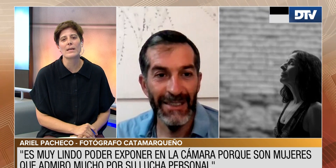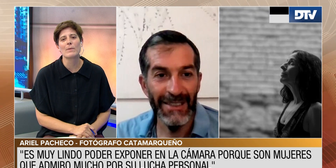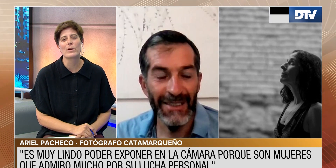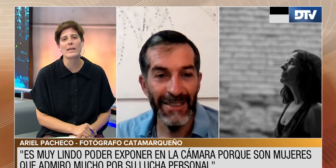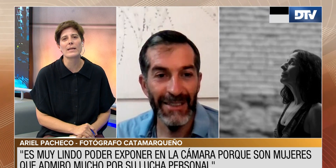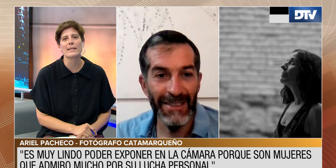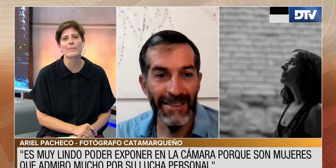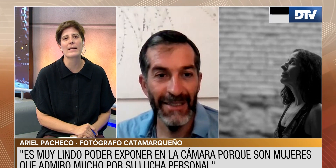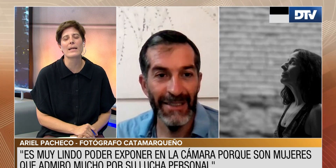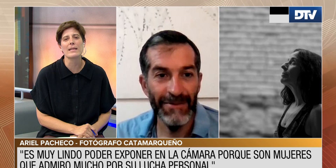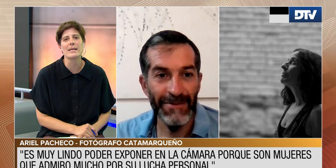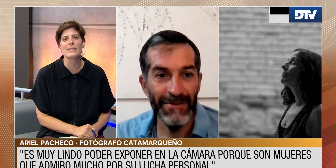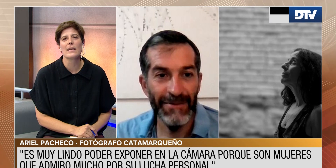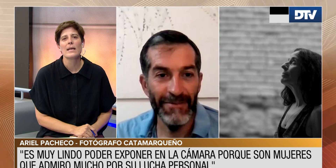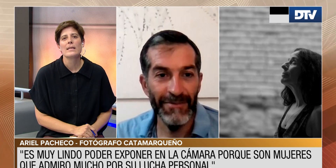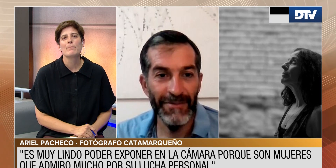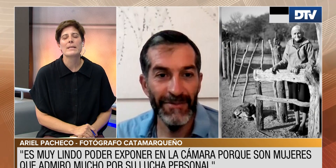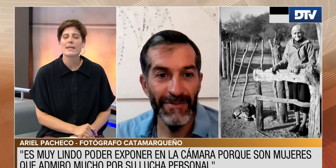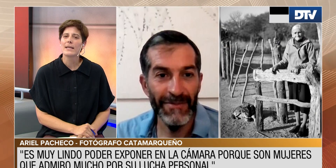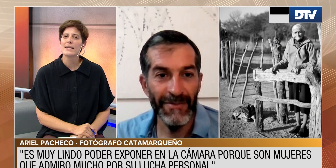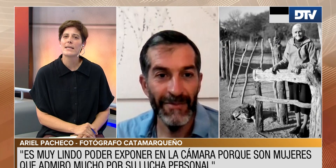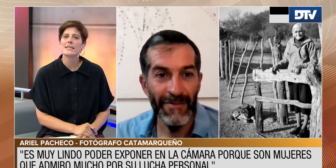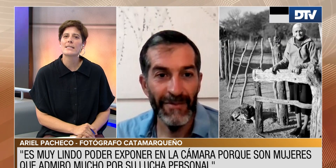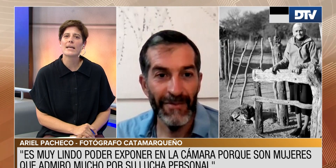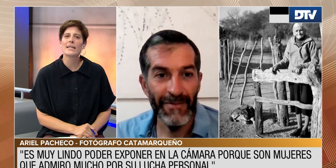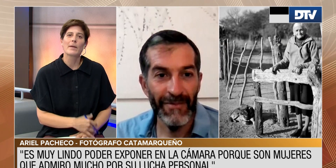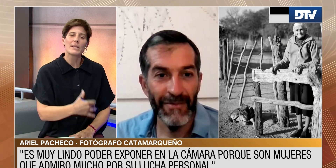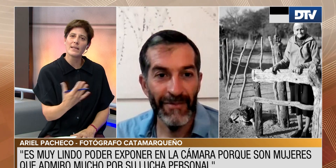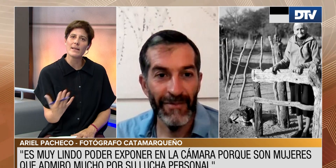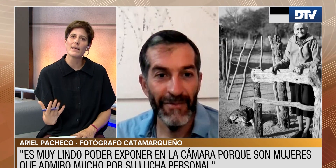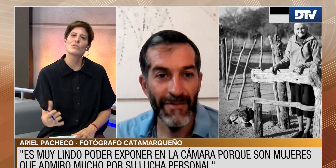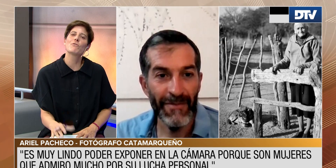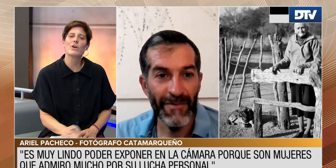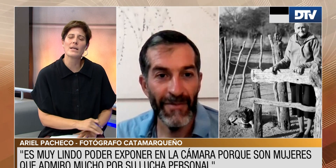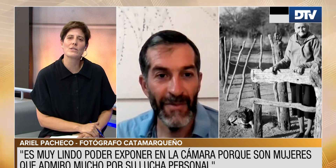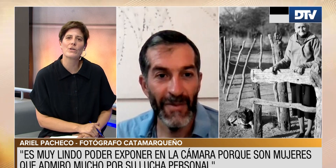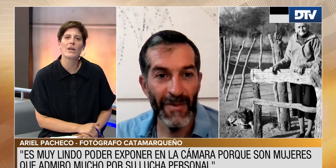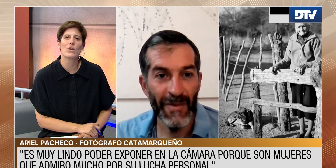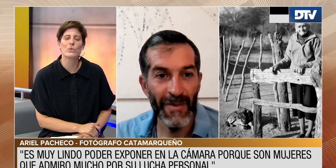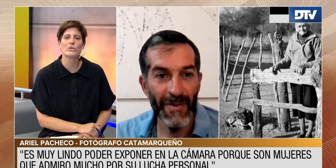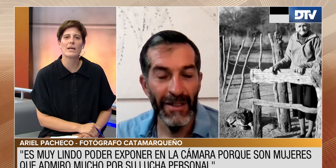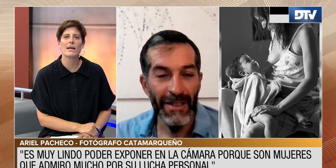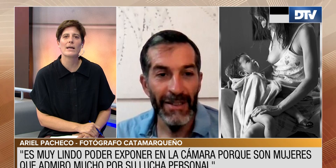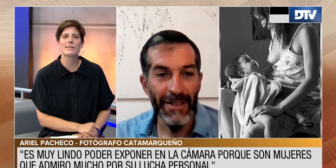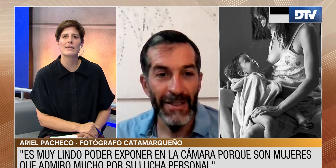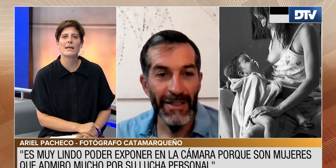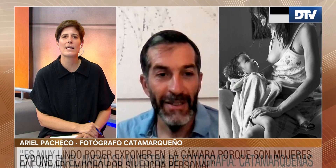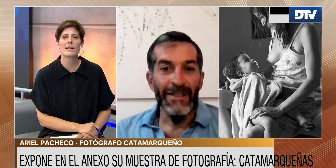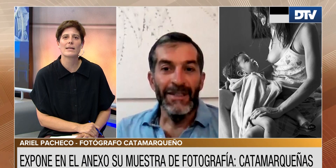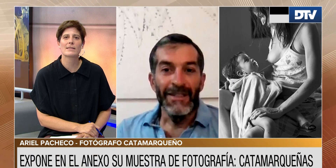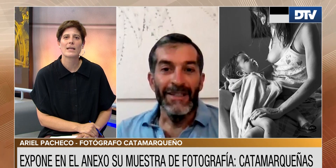que muestran a las mujeres catamarqueñas, ¿pensás que llegan a transmitir los esfuerzos, las